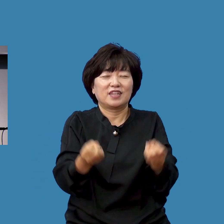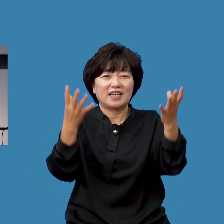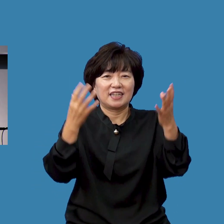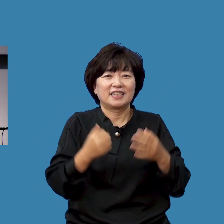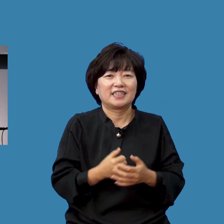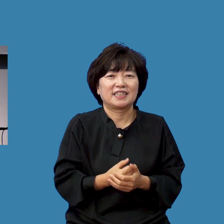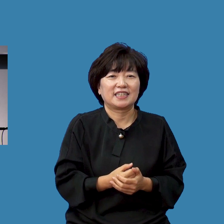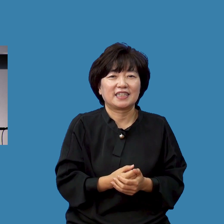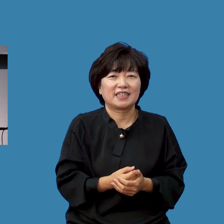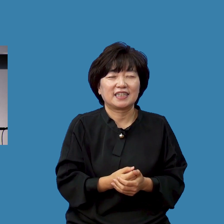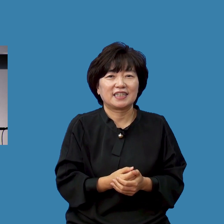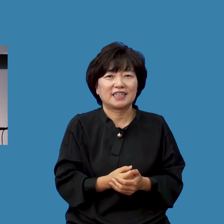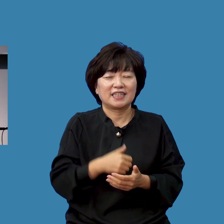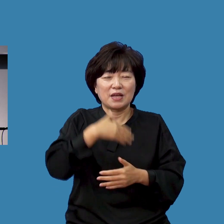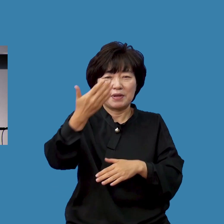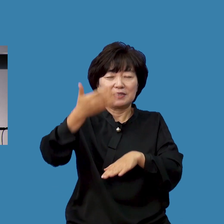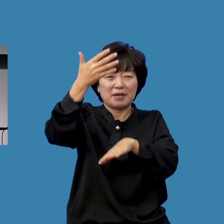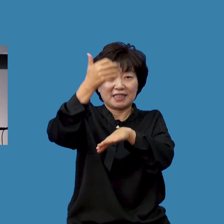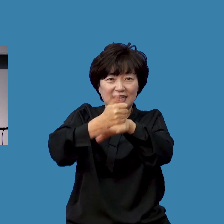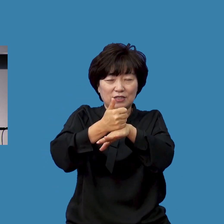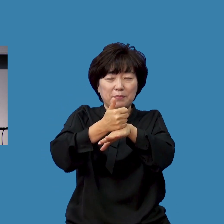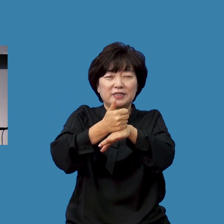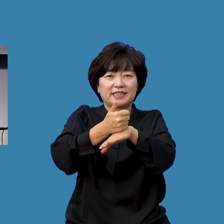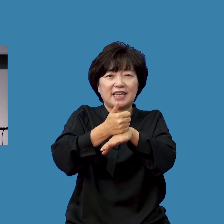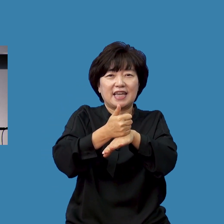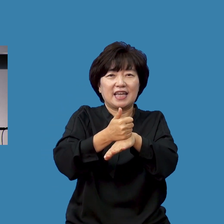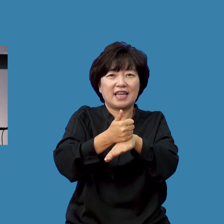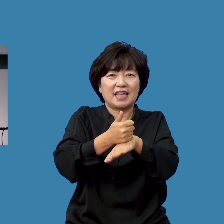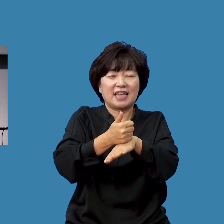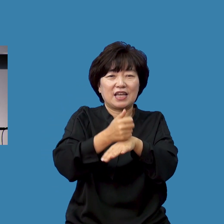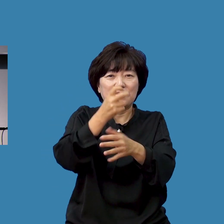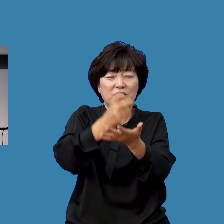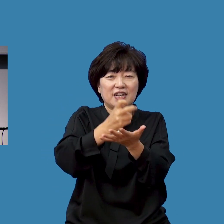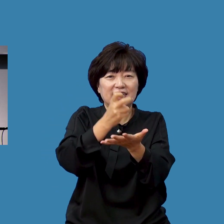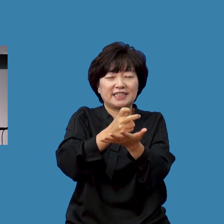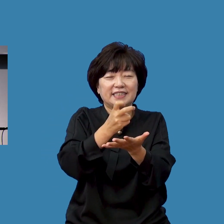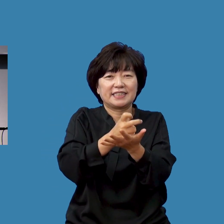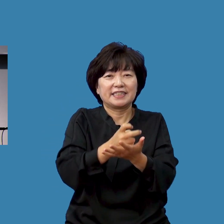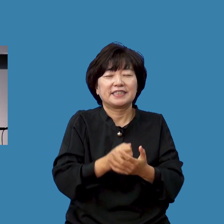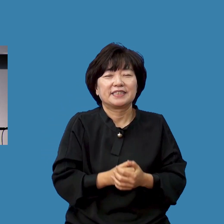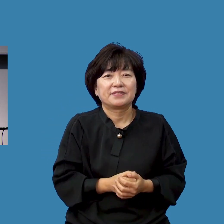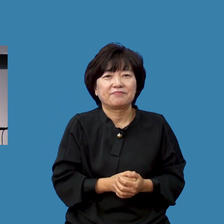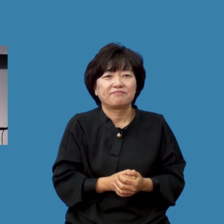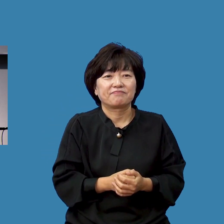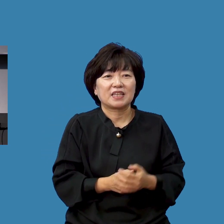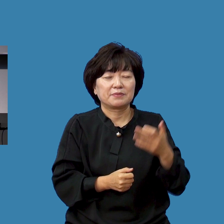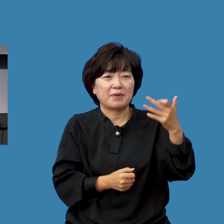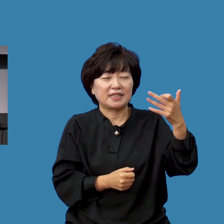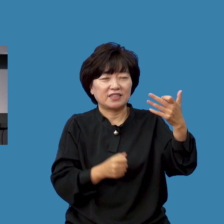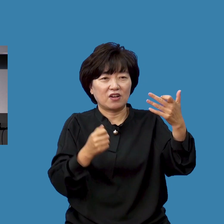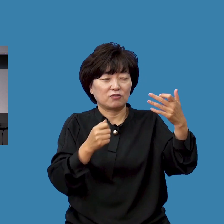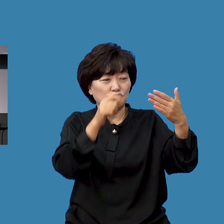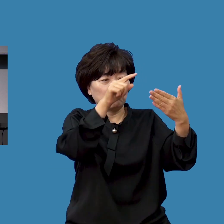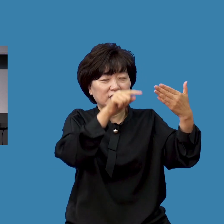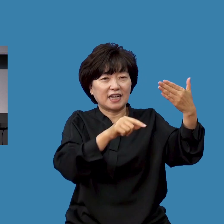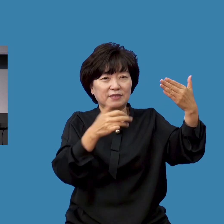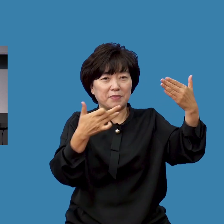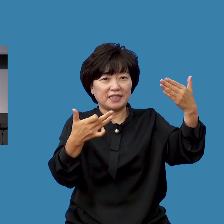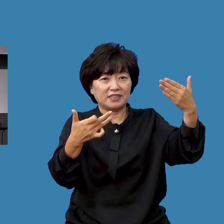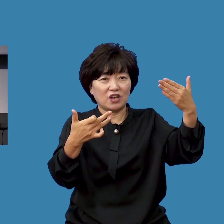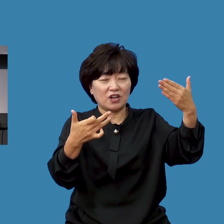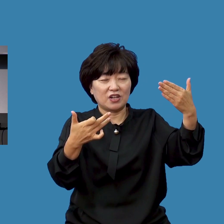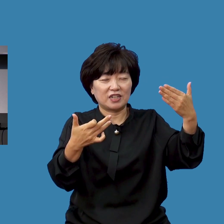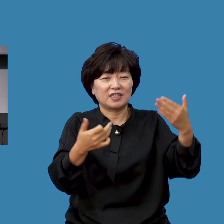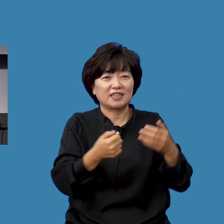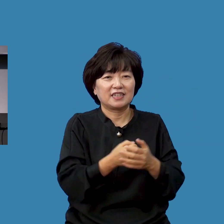자, 그런데 마지막 5번째 원리가 있습니다. 이 원리까지 우리 기도했으면 좋겠는데 18절입니다. 18절에